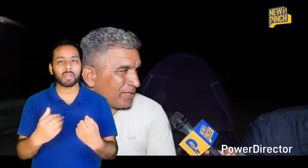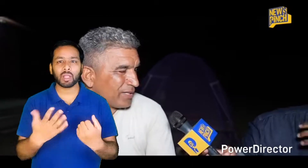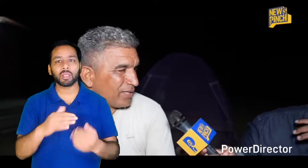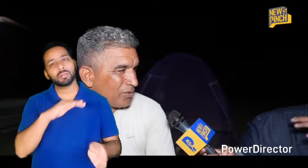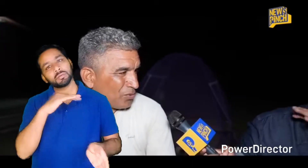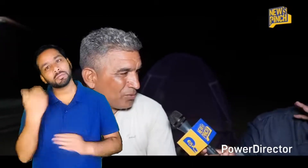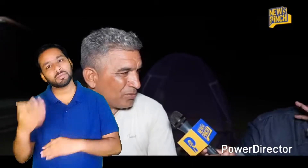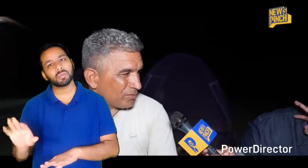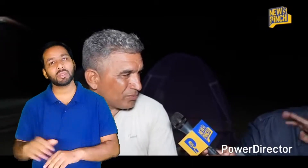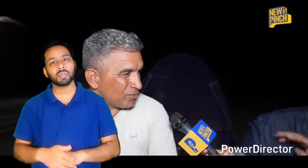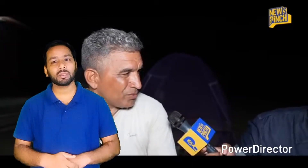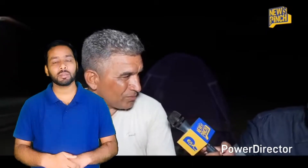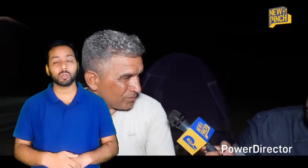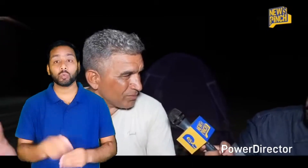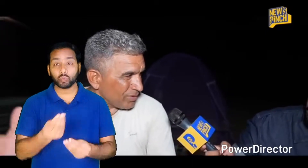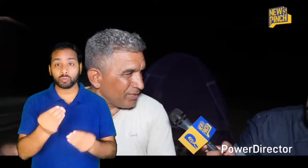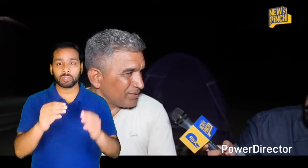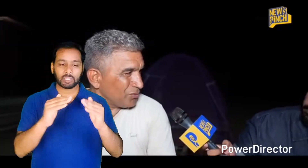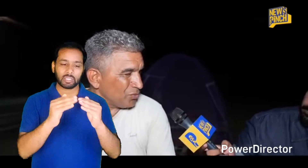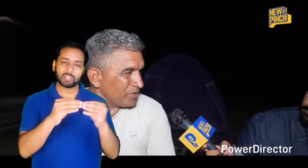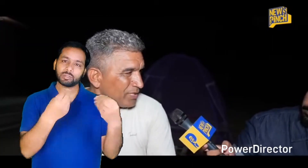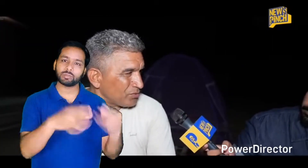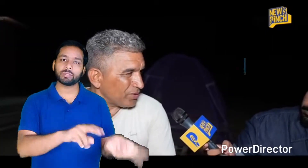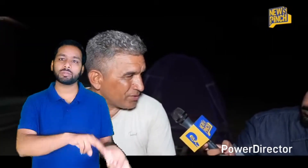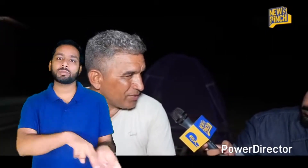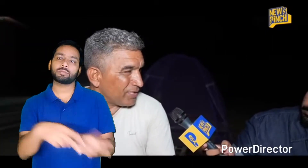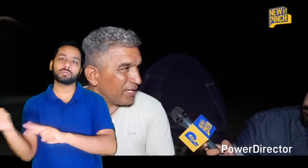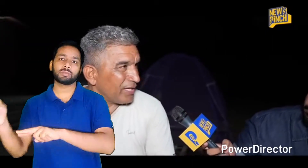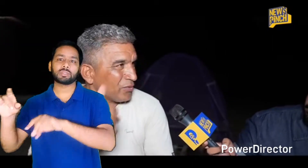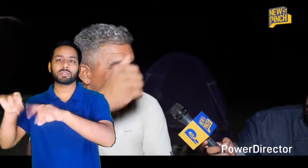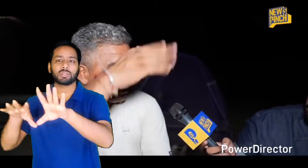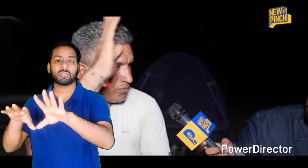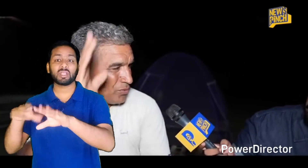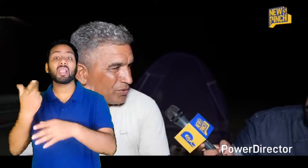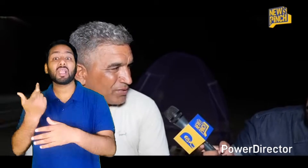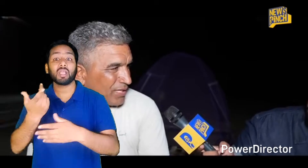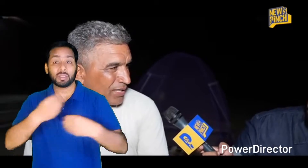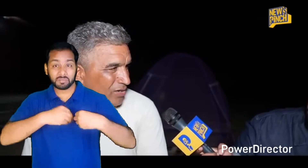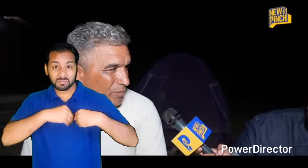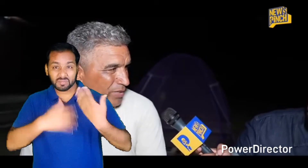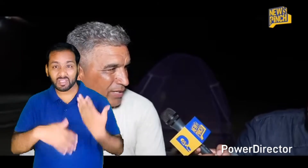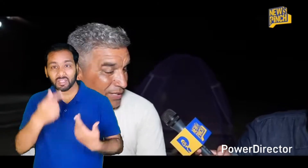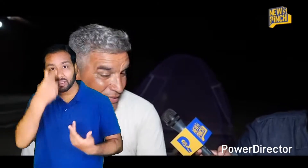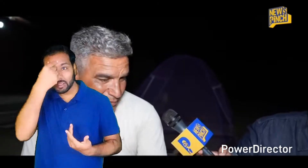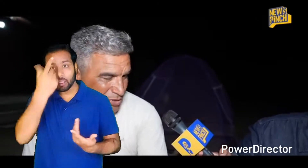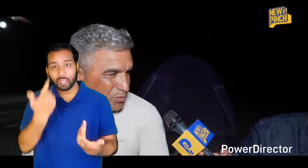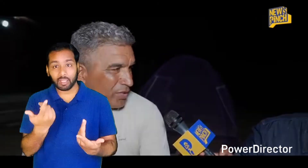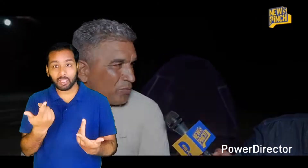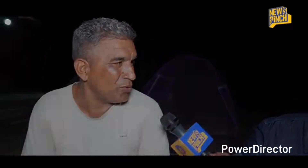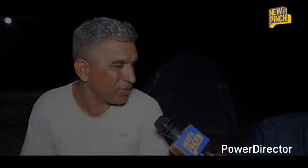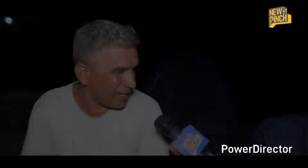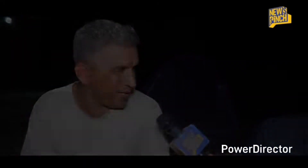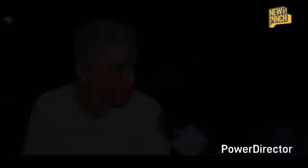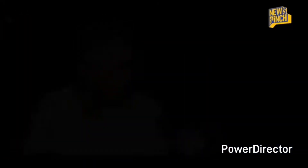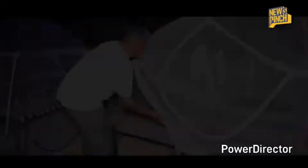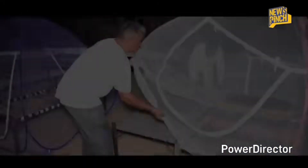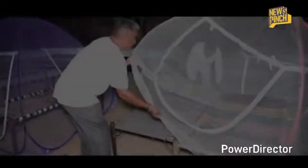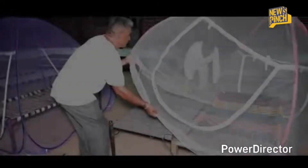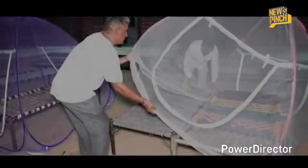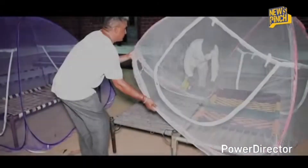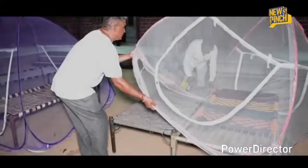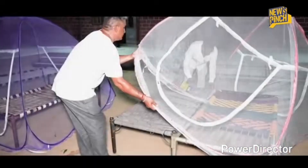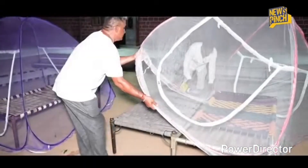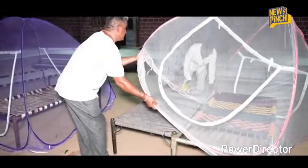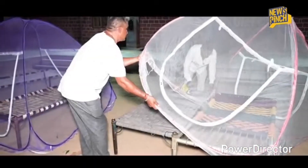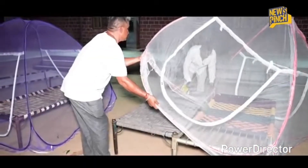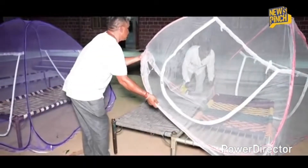नहीं कर पाते हैं। कई लोग तो इधर से दूर भी जा चुके हैं, सिटी गए हैं, कोई और रिश्तेदार के गांव में गए हैं, लेकिन मजबूर है वो लोग यहाँ रह रहे हैं।